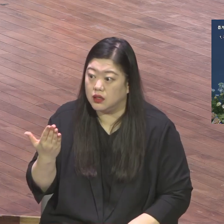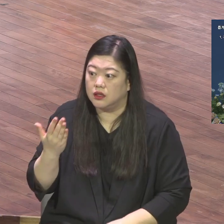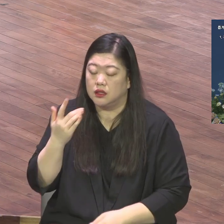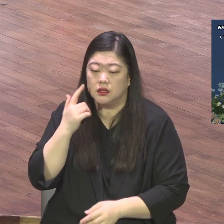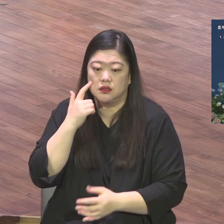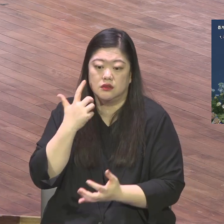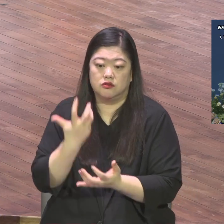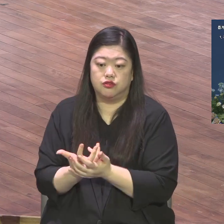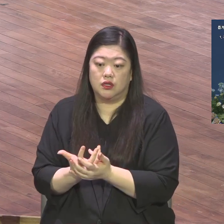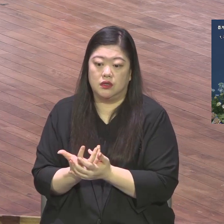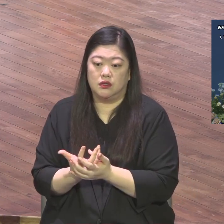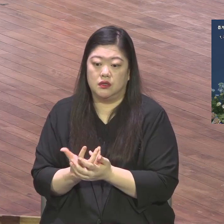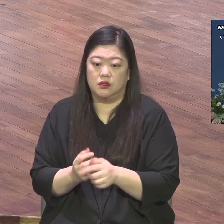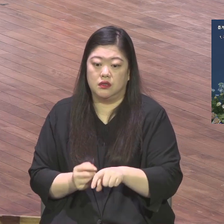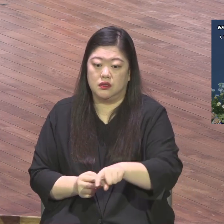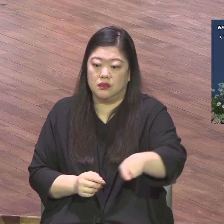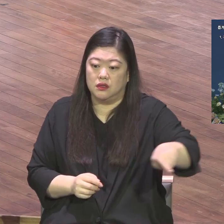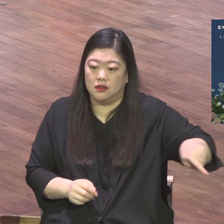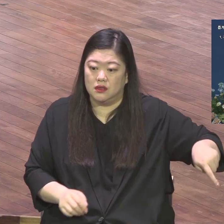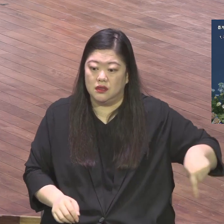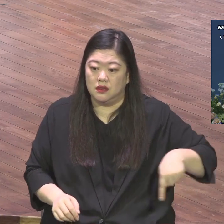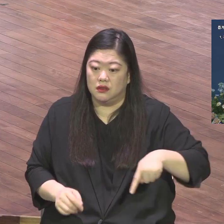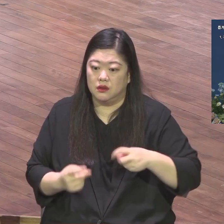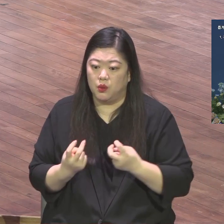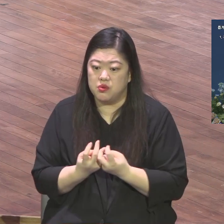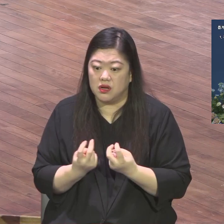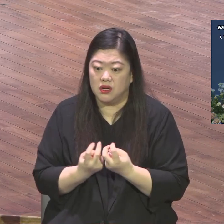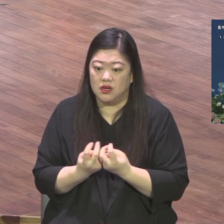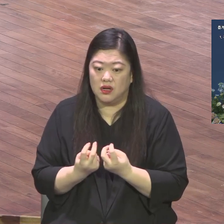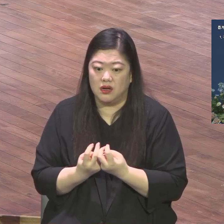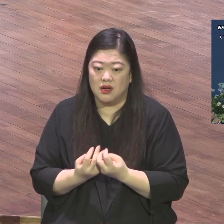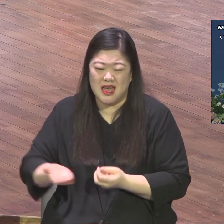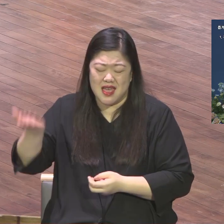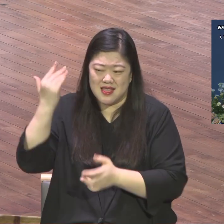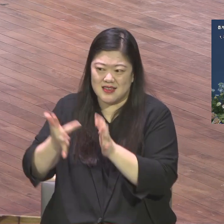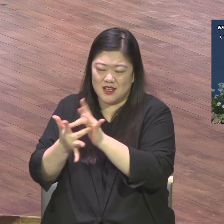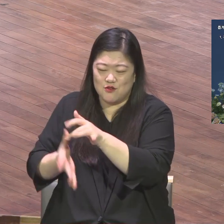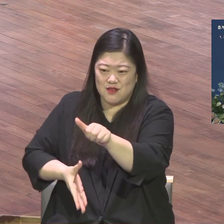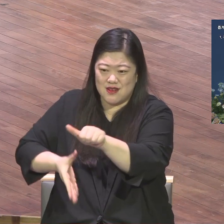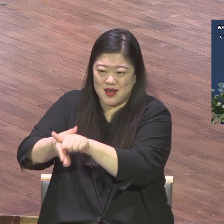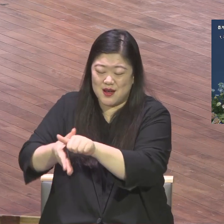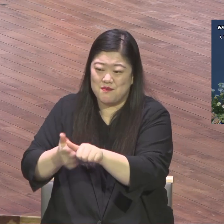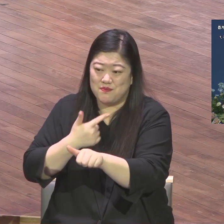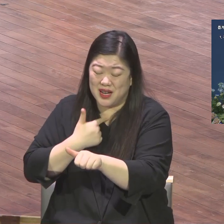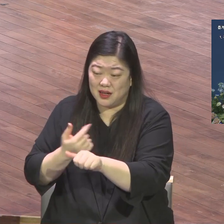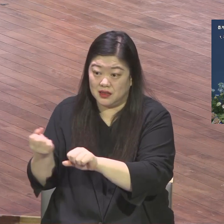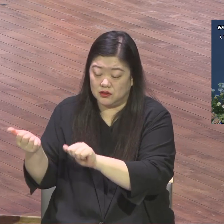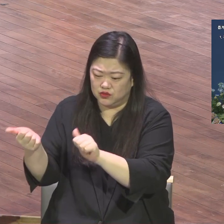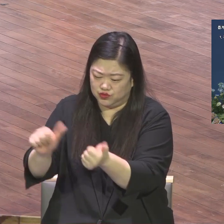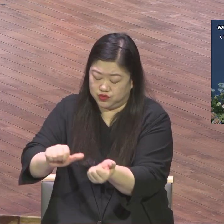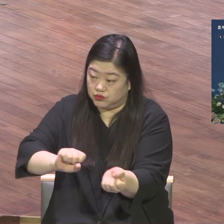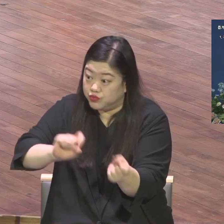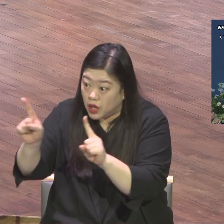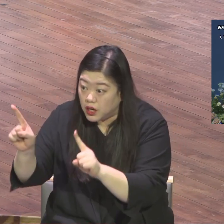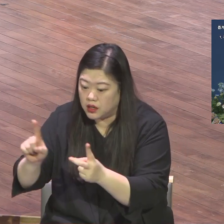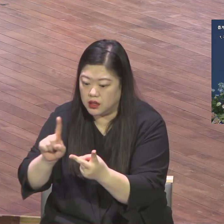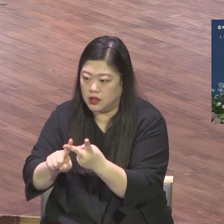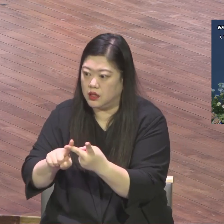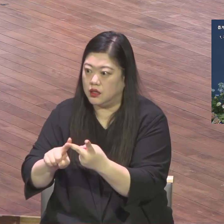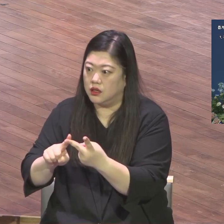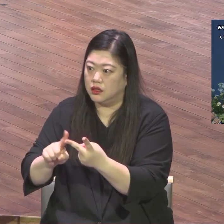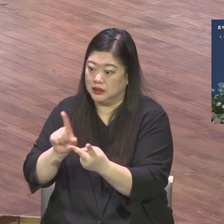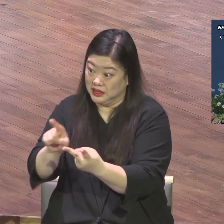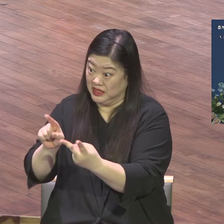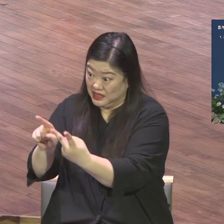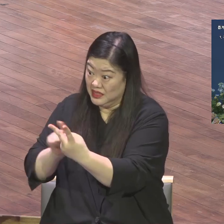그러니까 이들이 도저히 가만히 있을 수가 없는 겁니다. 본문 2절에 베드로와 요한이 예수 안에 죽은 자의